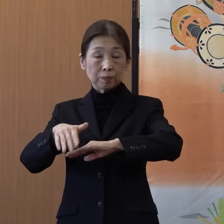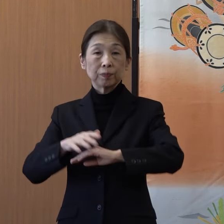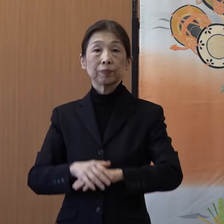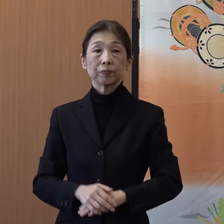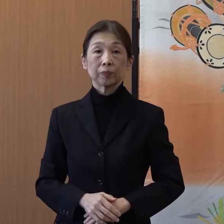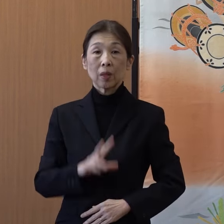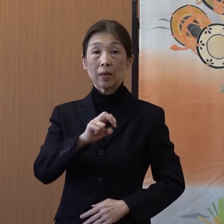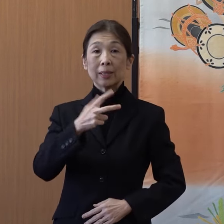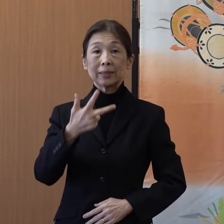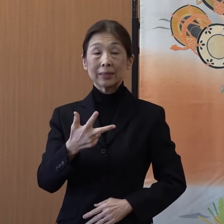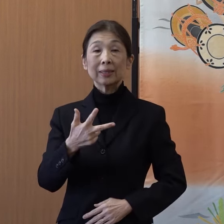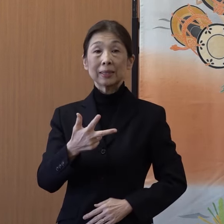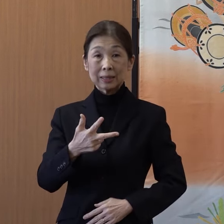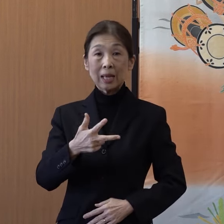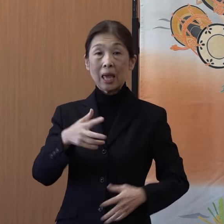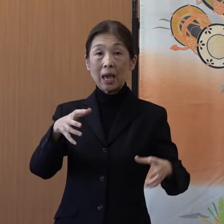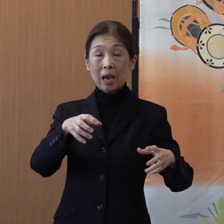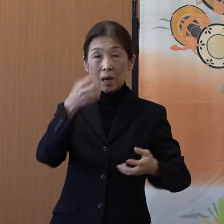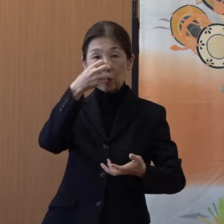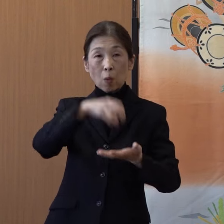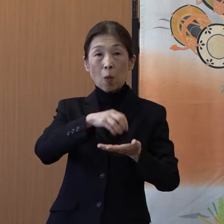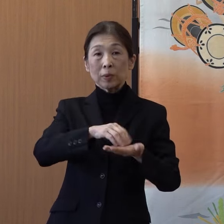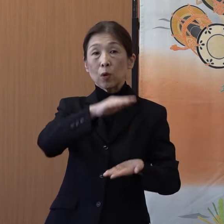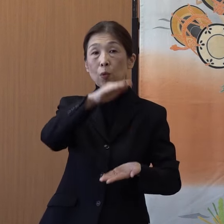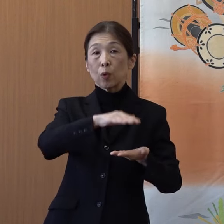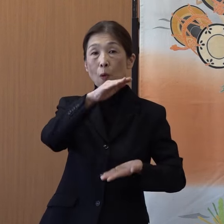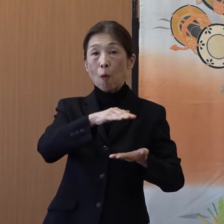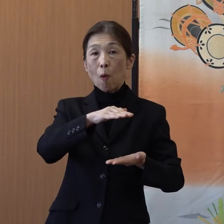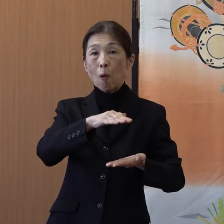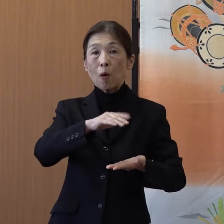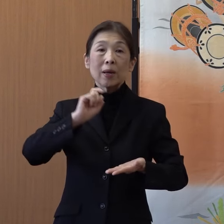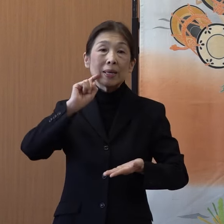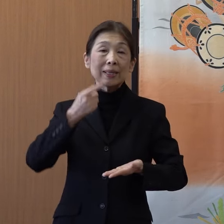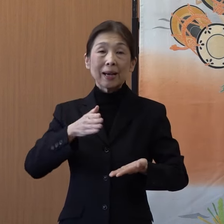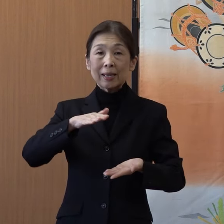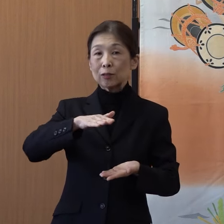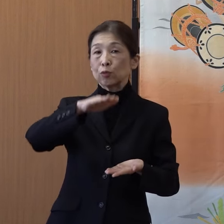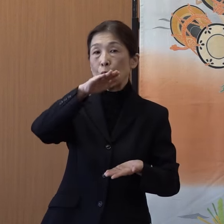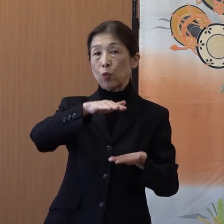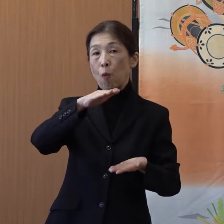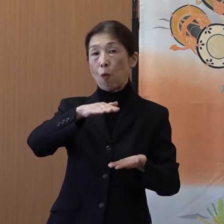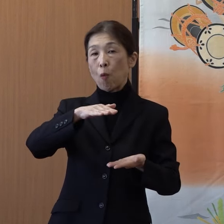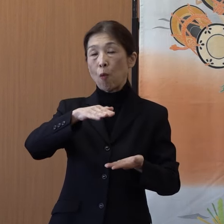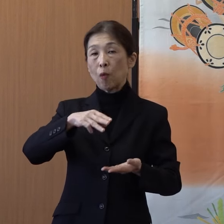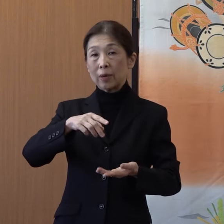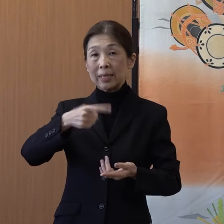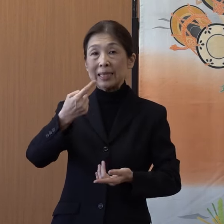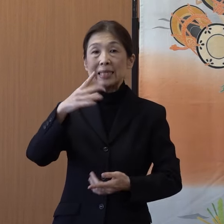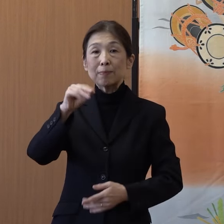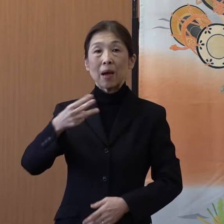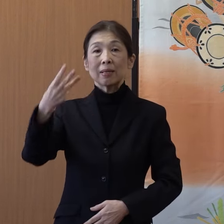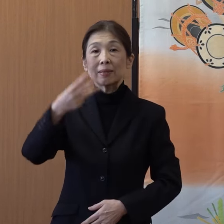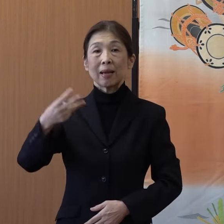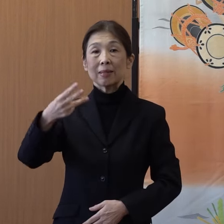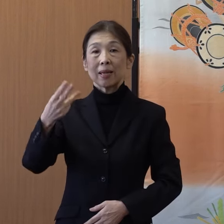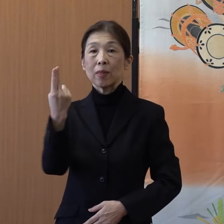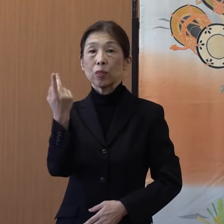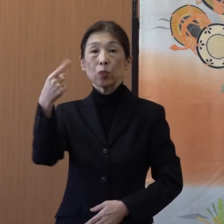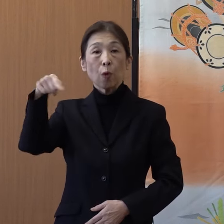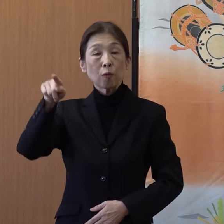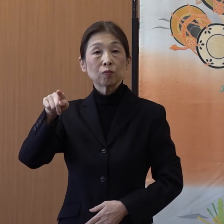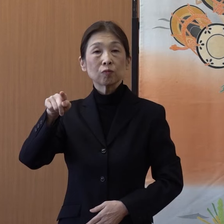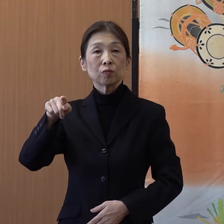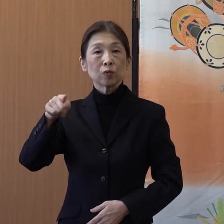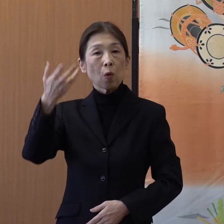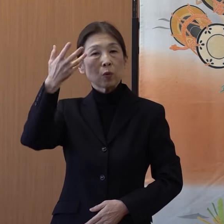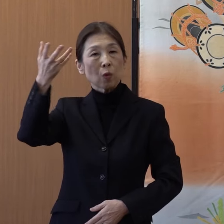本市で排出される廃棄物量の約1ヶ月分にあたる約1万3000トンを、と想